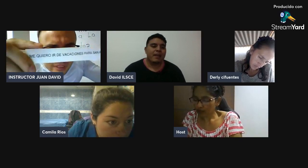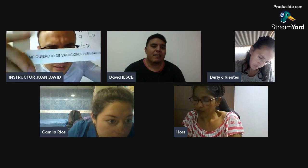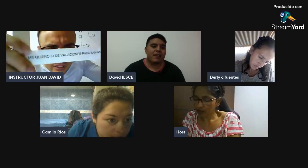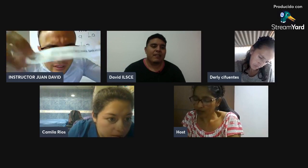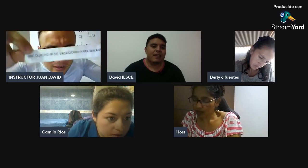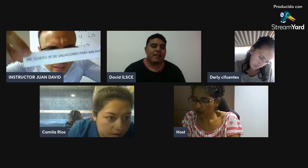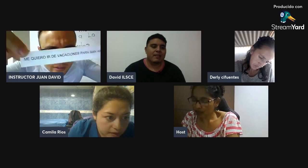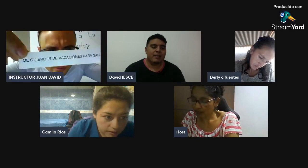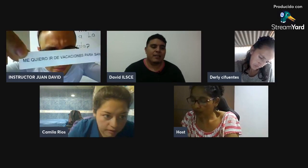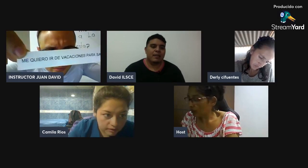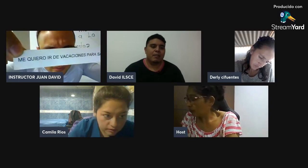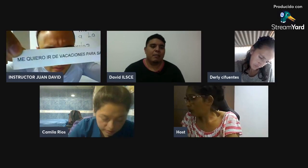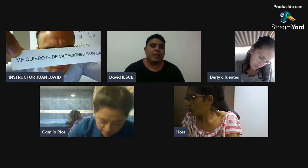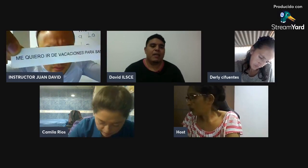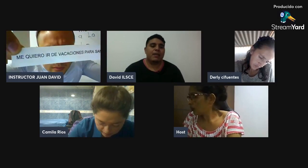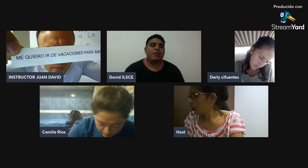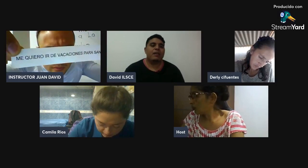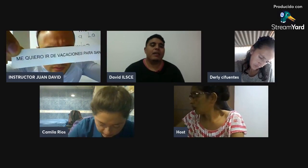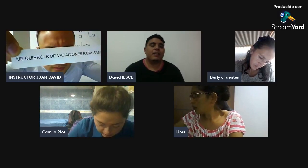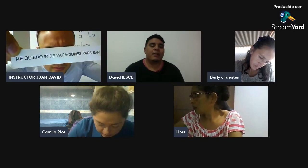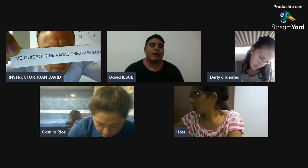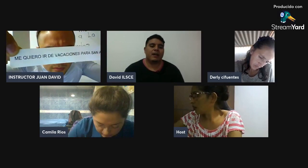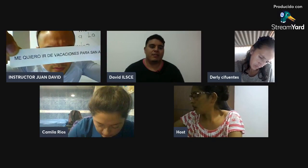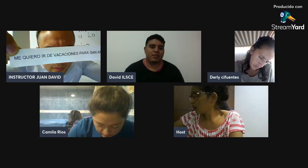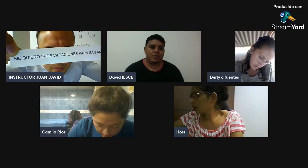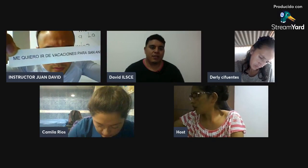frase es me quiero ir de vacaciones